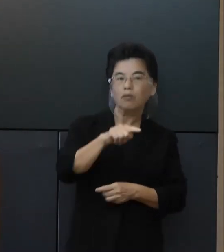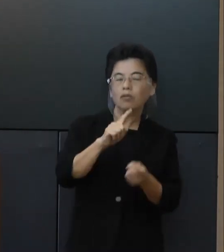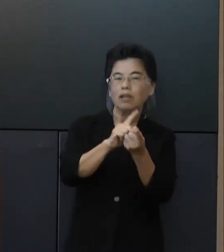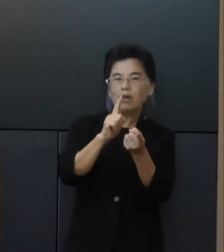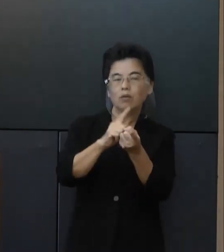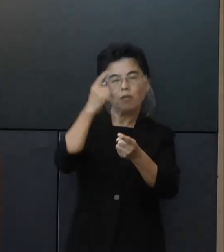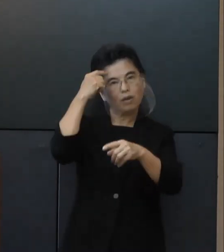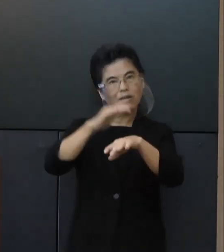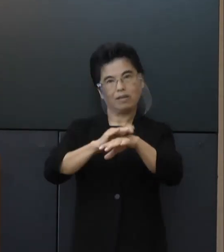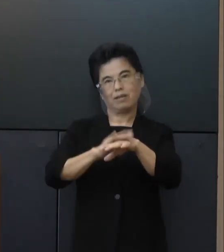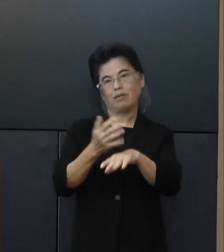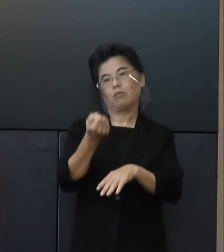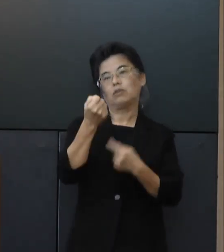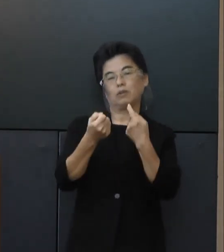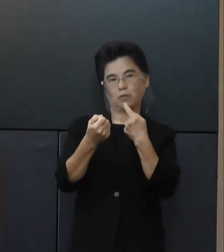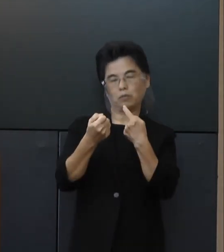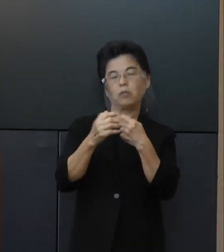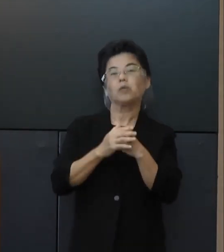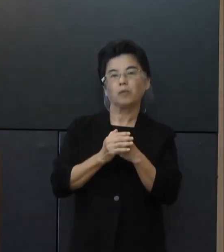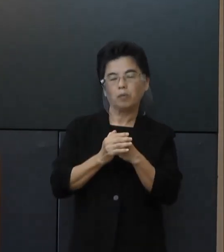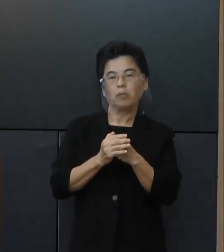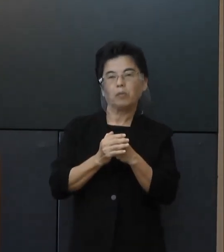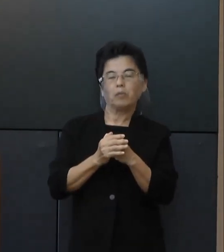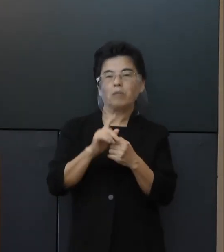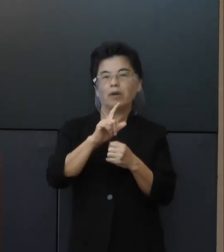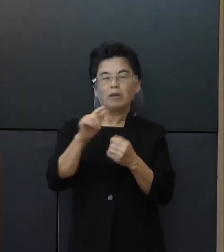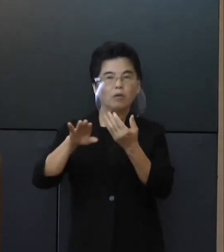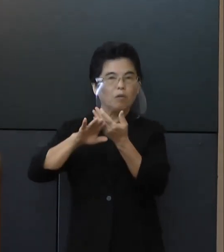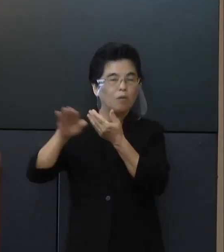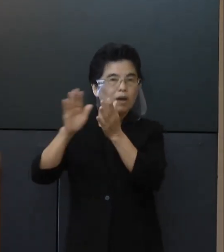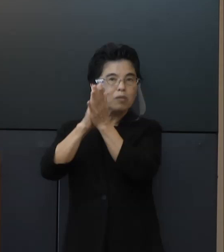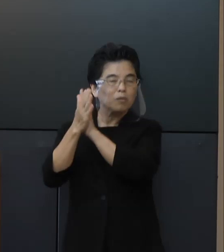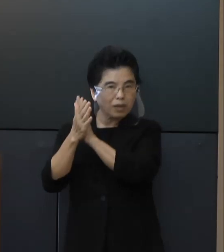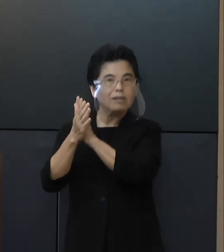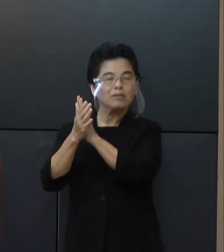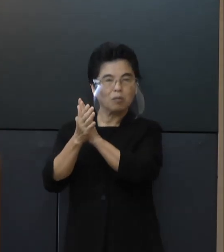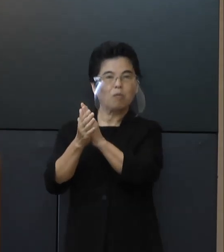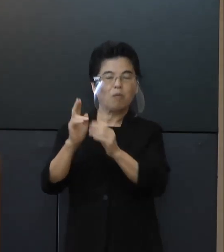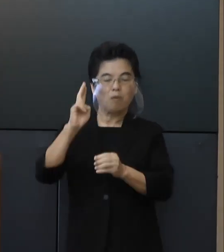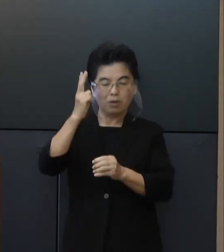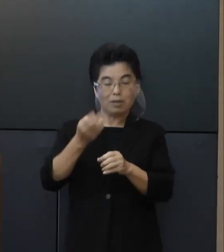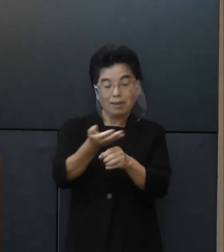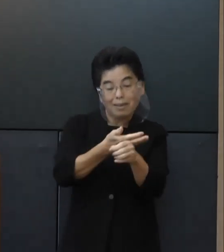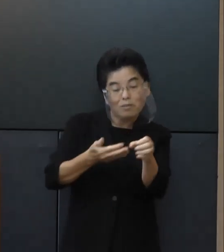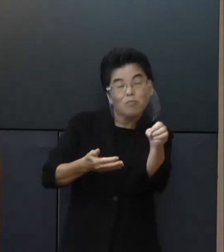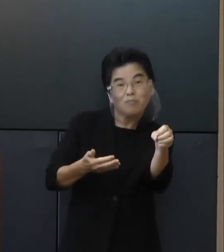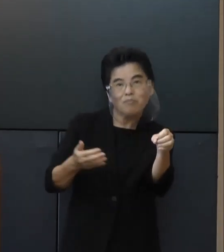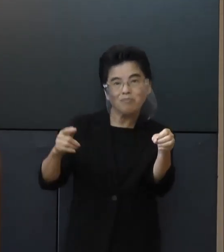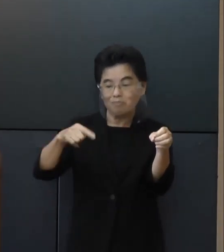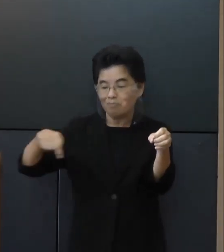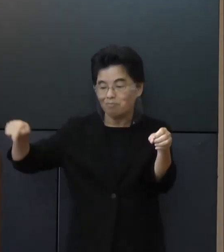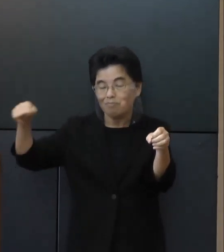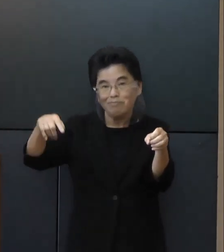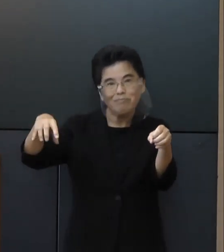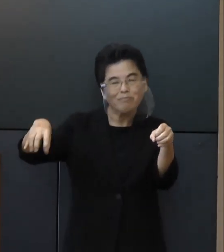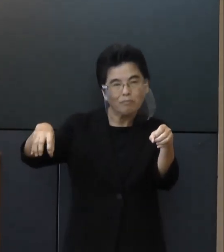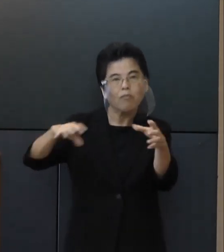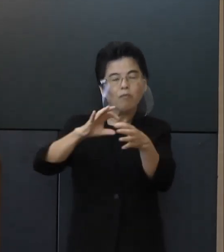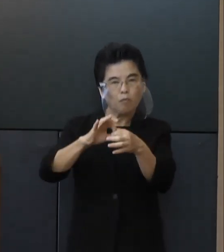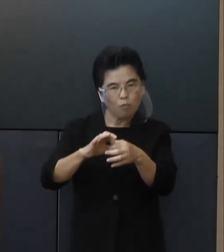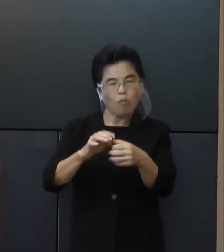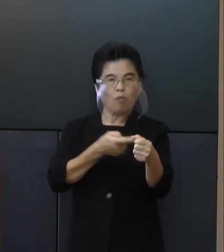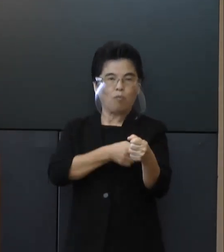。ですから、まあ、まず陸地では他県とつながっていない沖縄県の水際対策の強